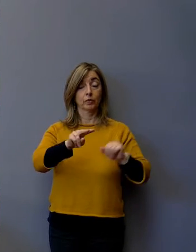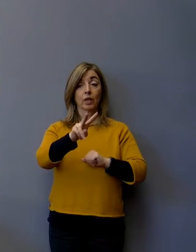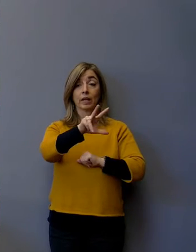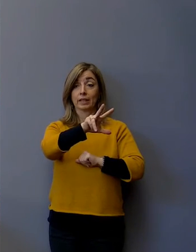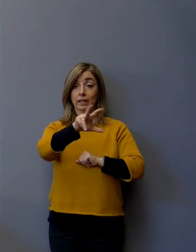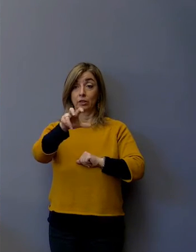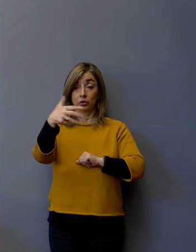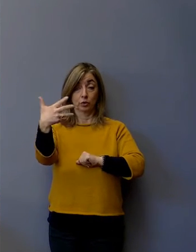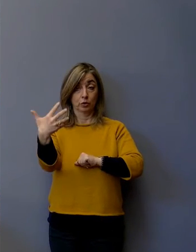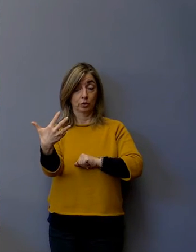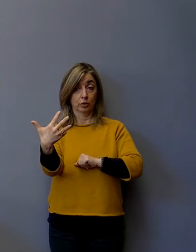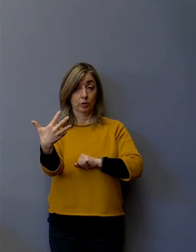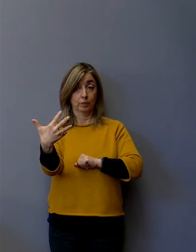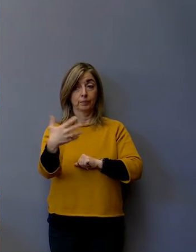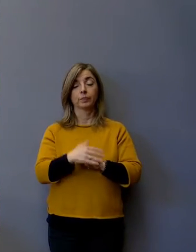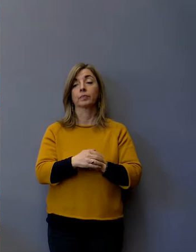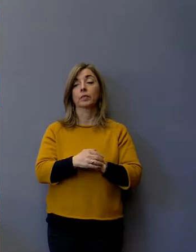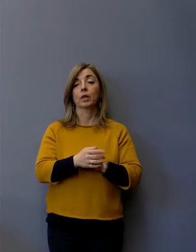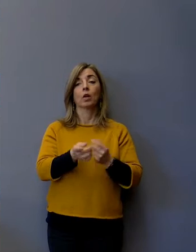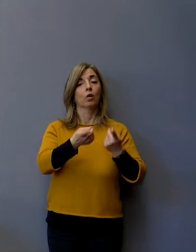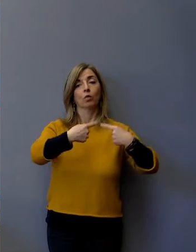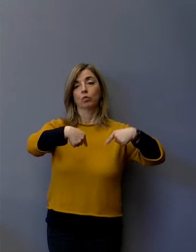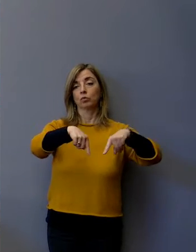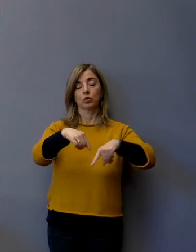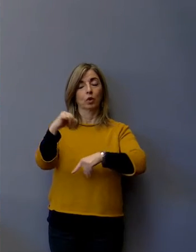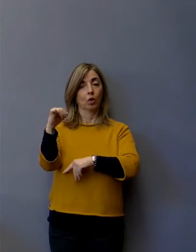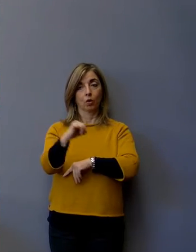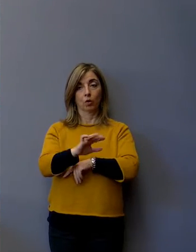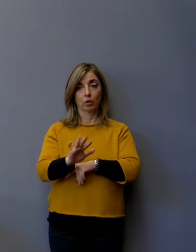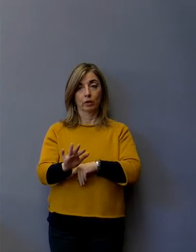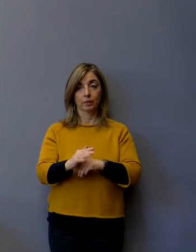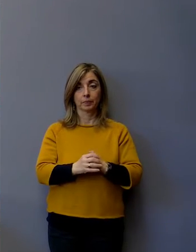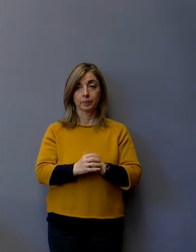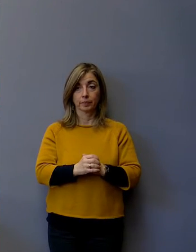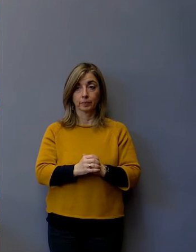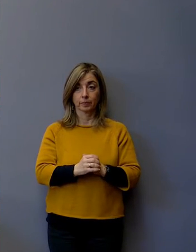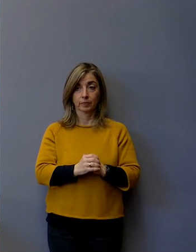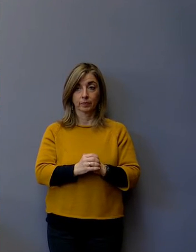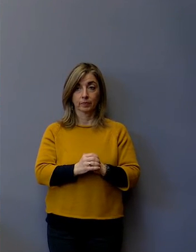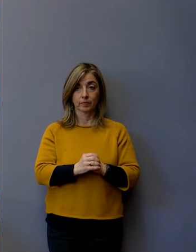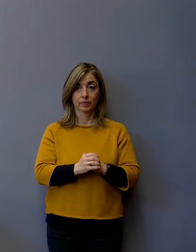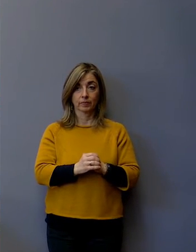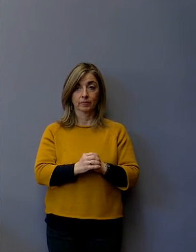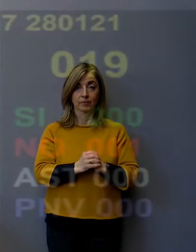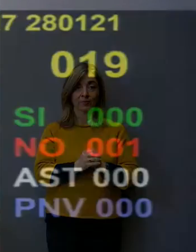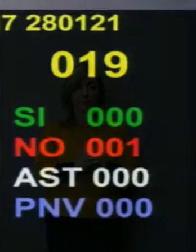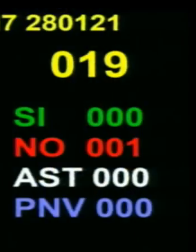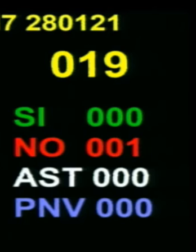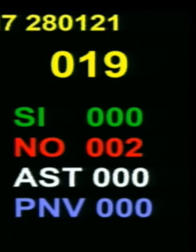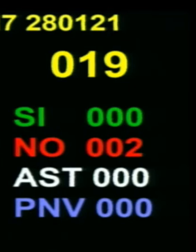305 con parere contrario della giunta si